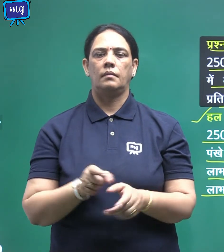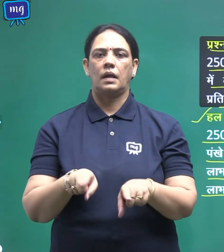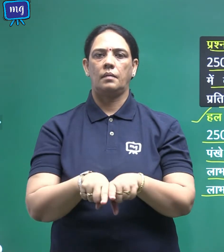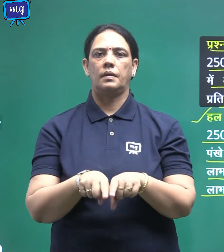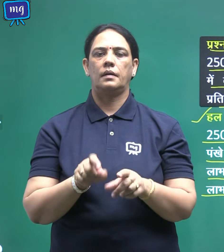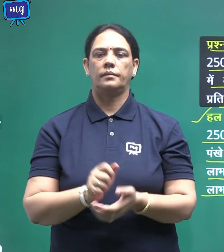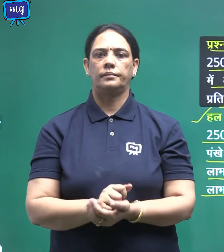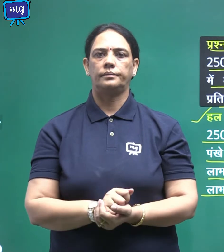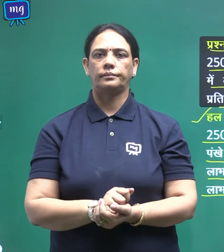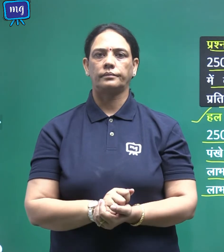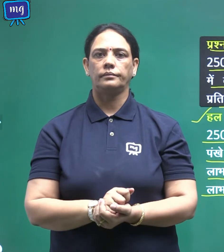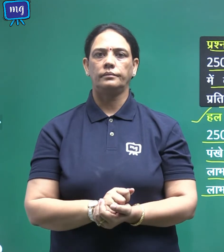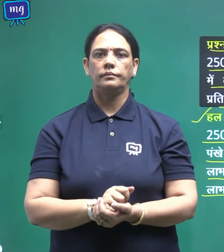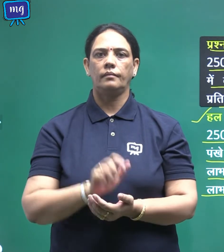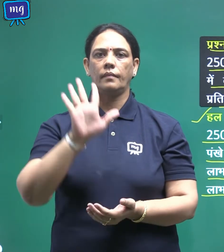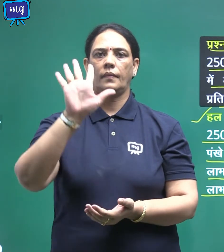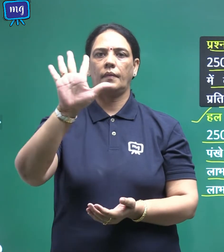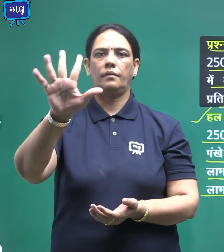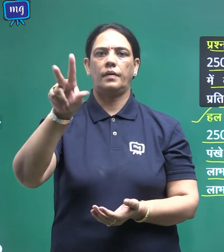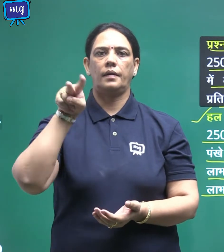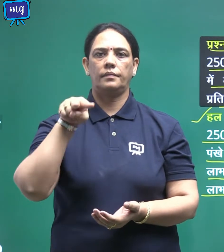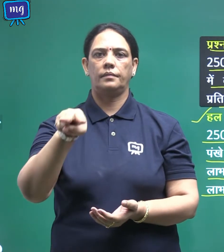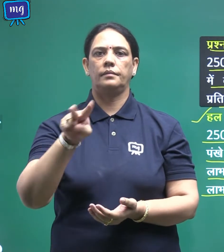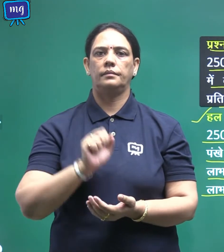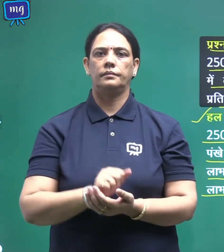बराबर 500 रुपये।